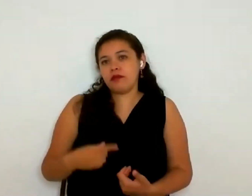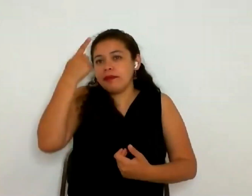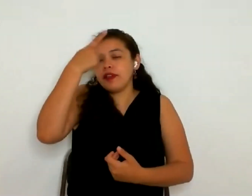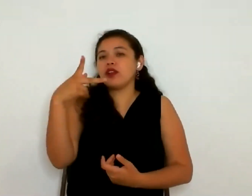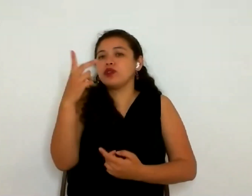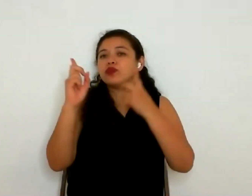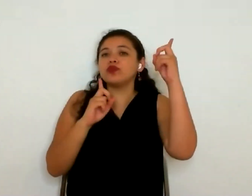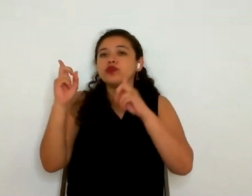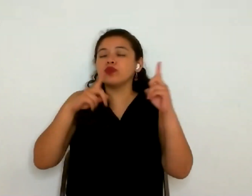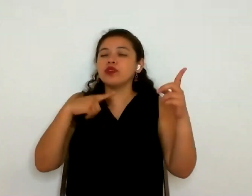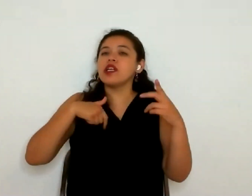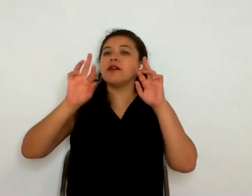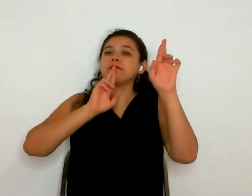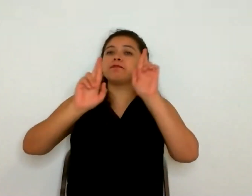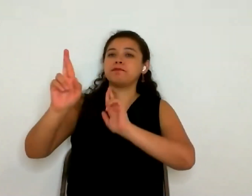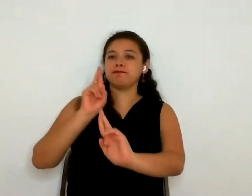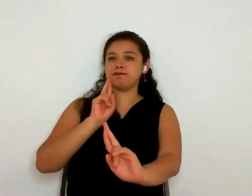situaciones concretas